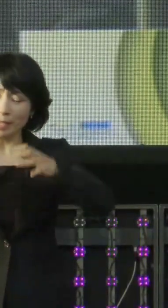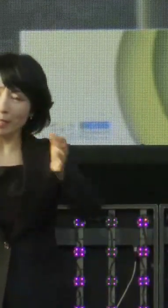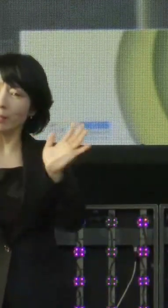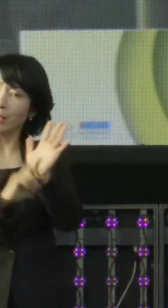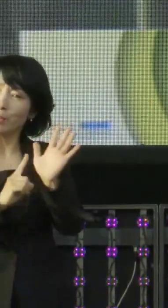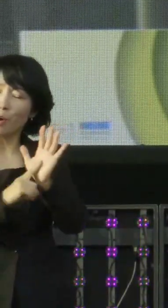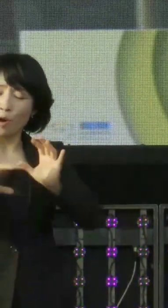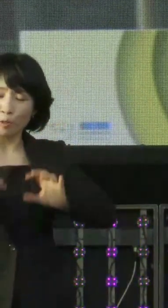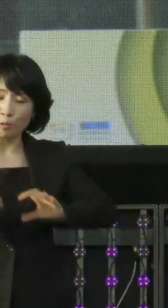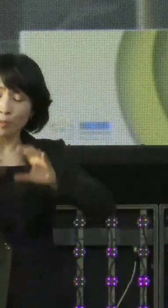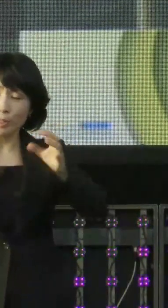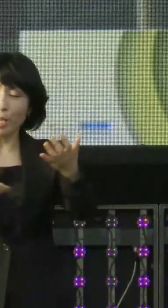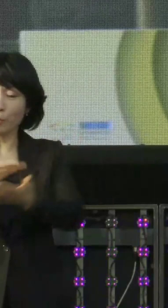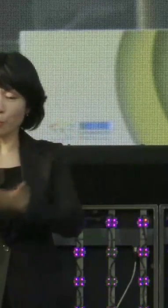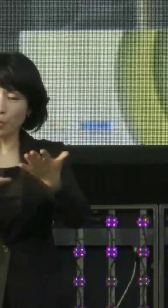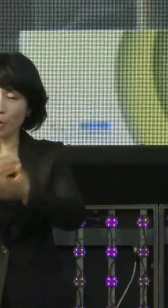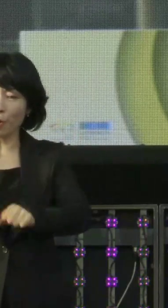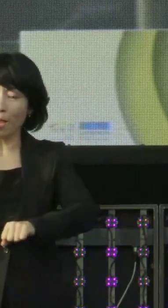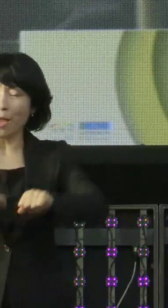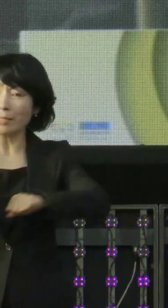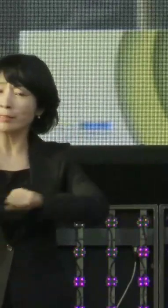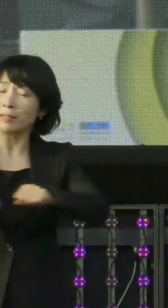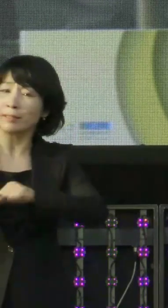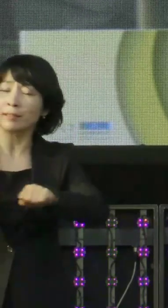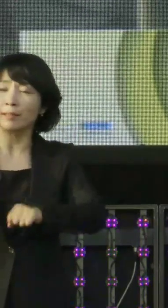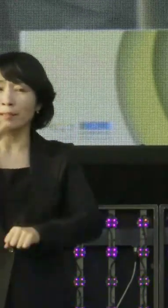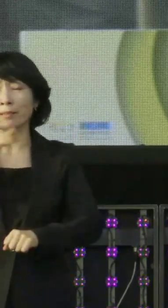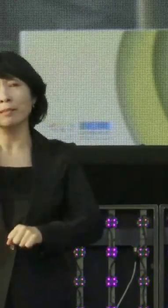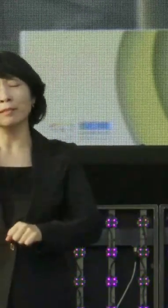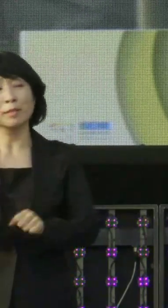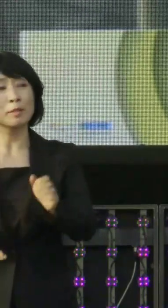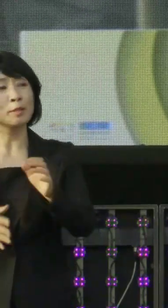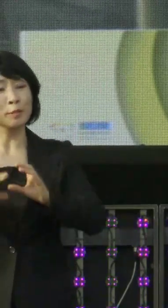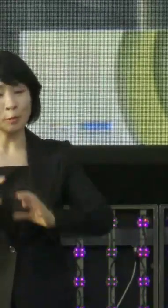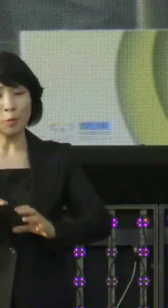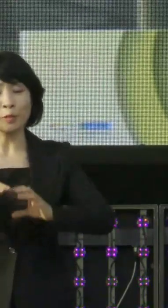국제문화 교류가 활성화되어 이천 도자기 축제가 세계 축제로